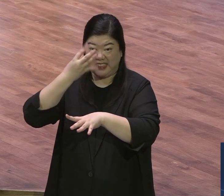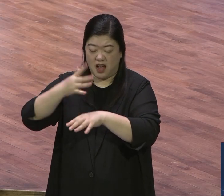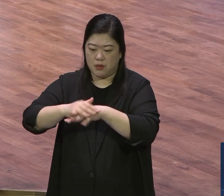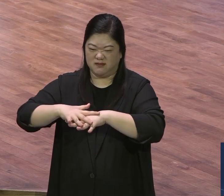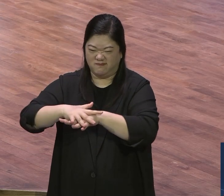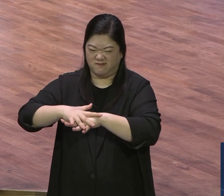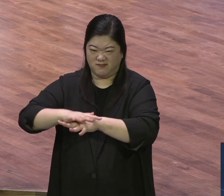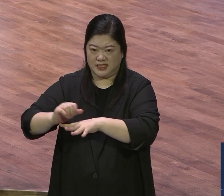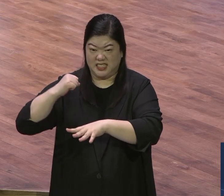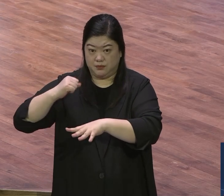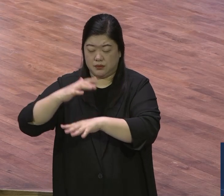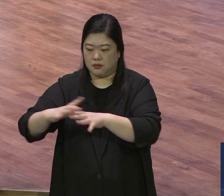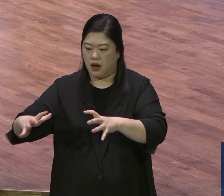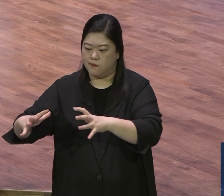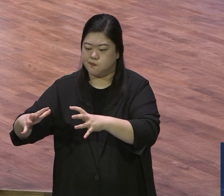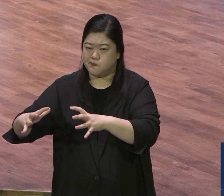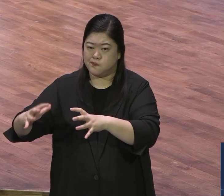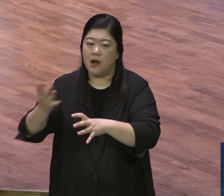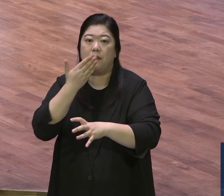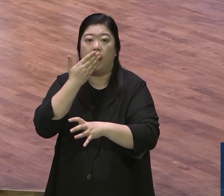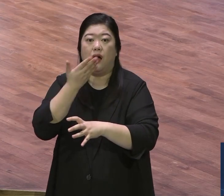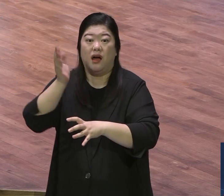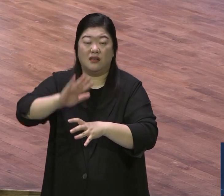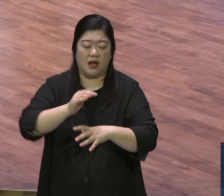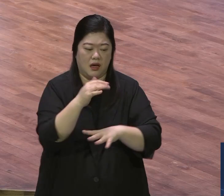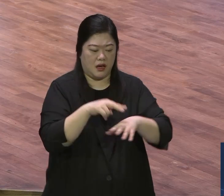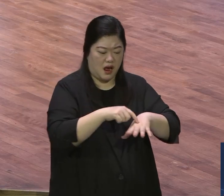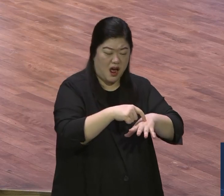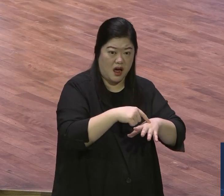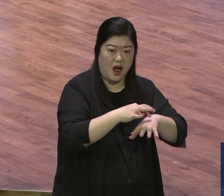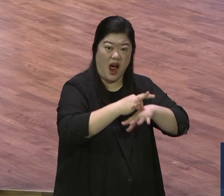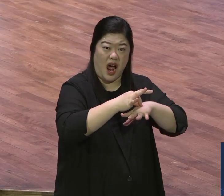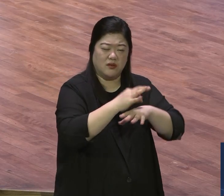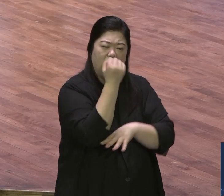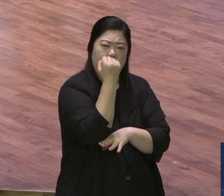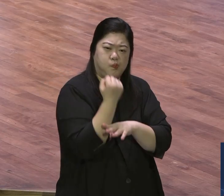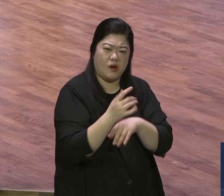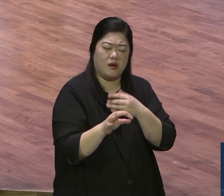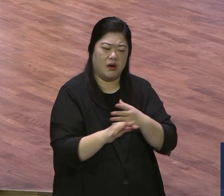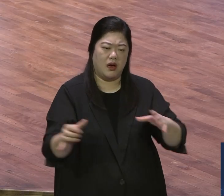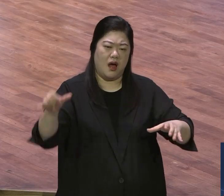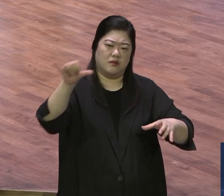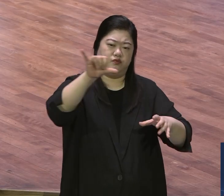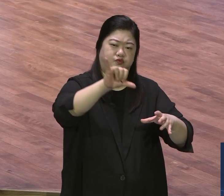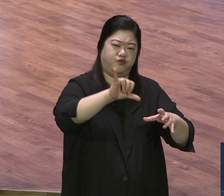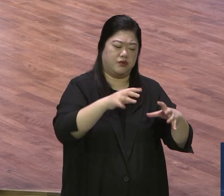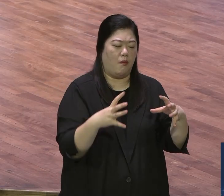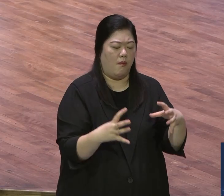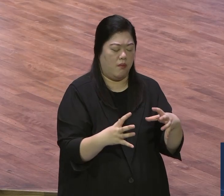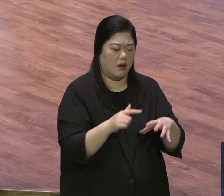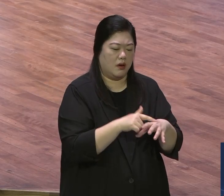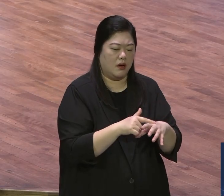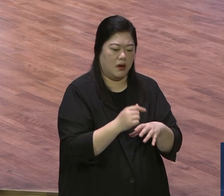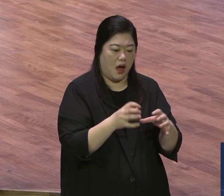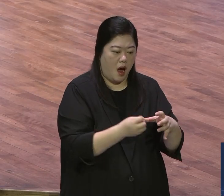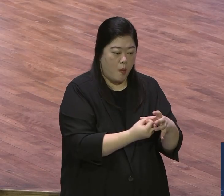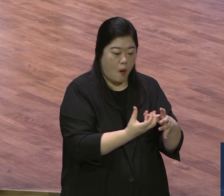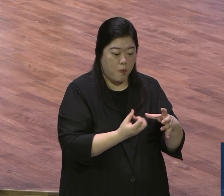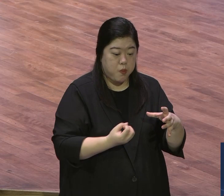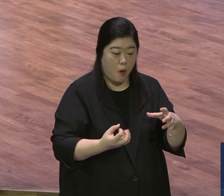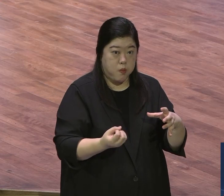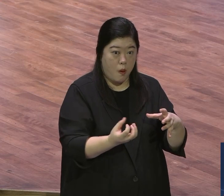부대는 얼마 가지 못해서 다 터져버린다 터지면 어떻게 돼요 낡은 부대도 버리고 새 포도주 다